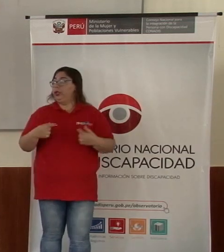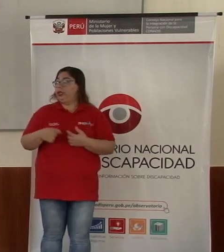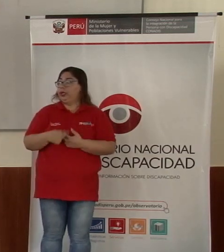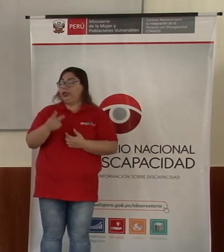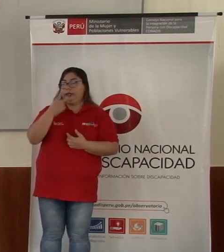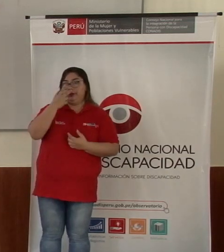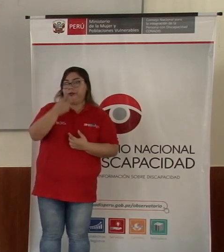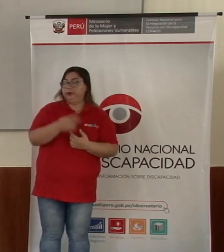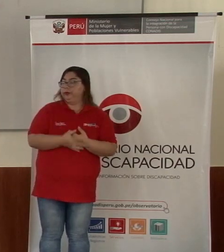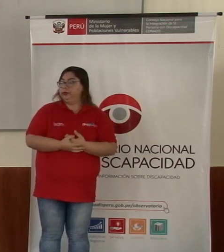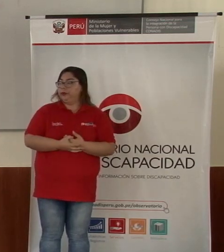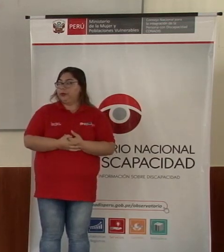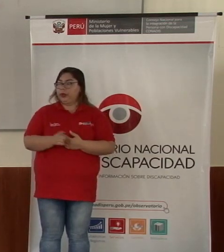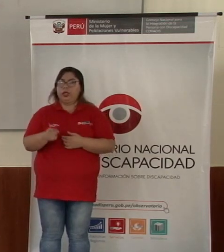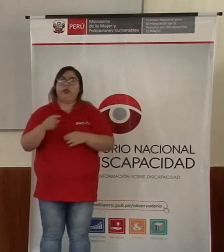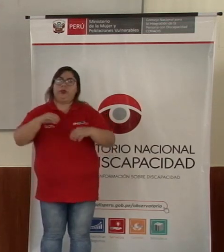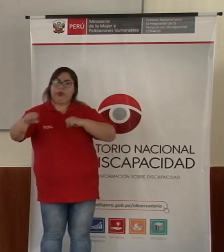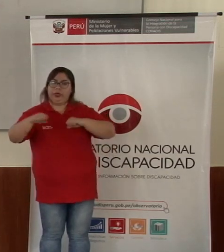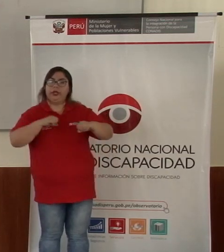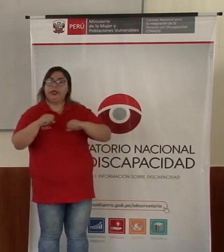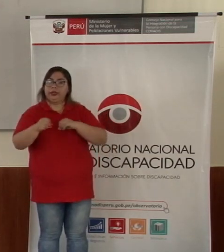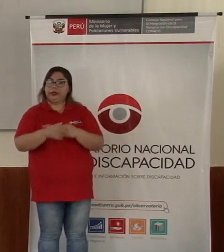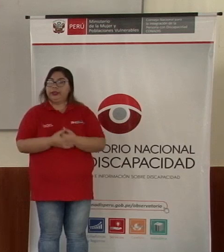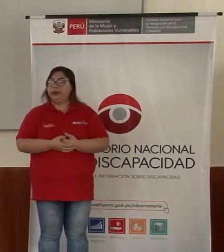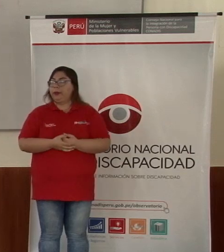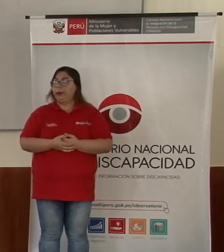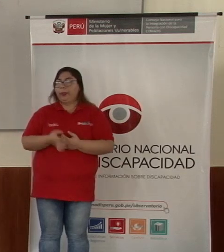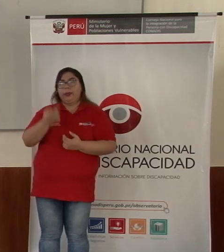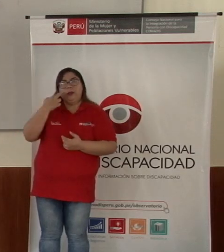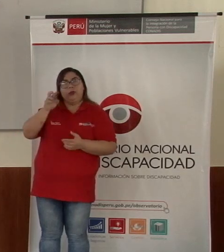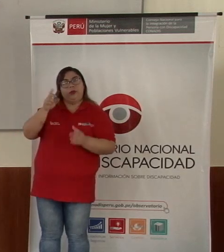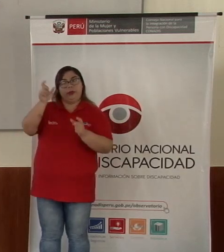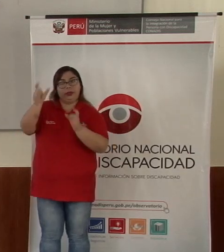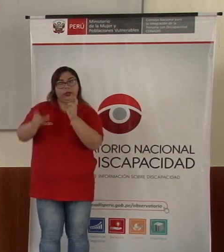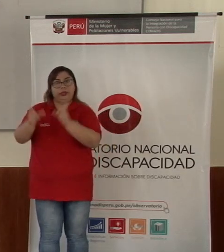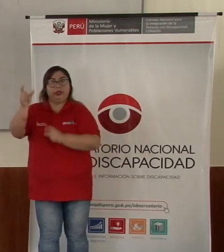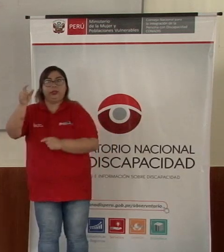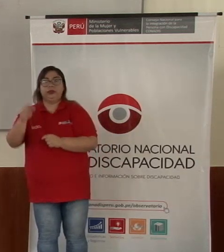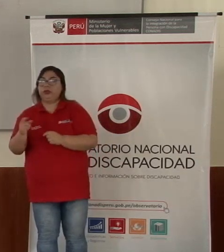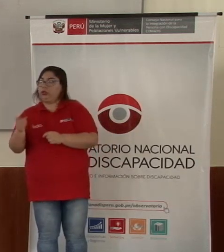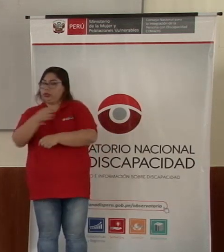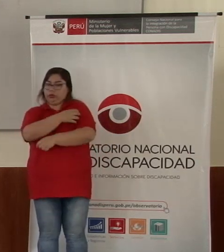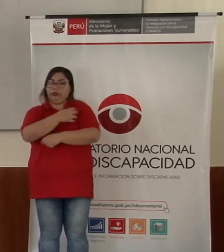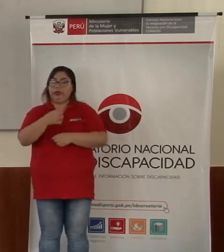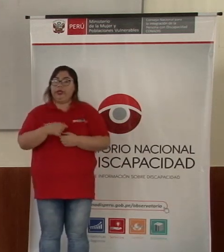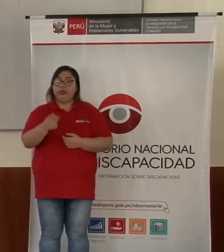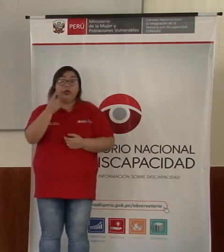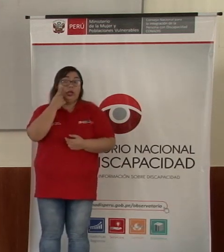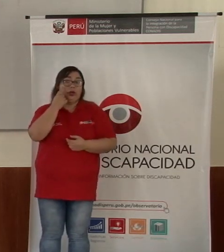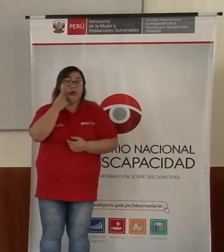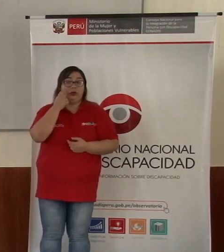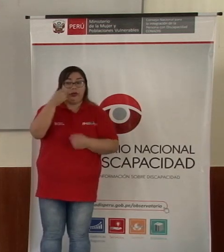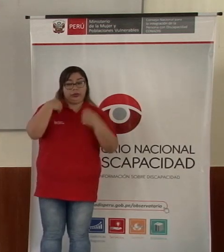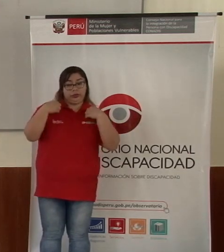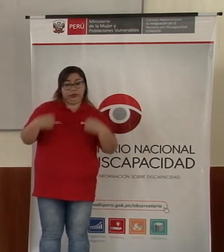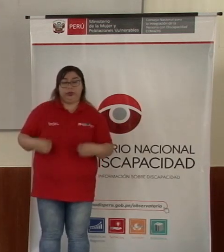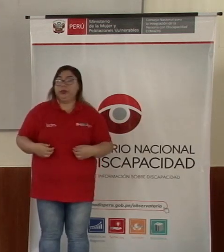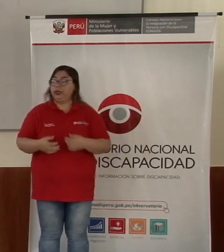situaciones jurídicas y poder ejercerlas por parte de los sujetos de derecho que les reconoce el ordenamiento